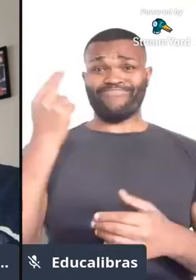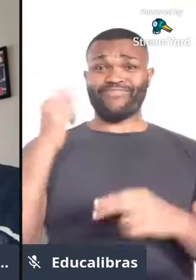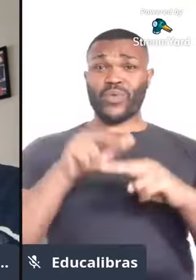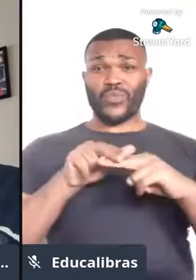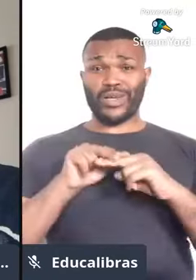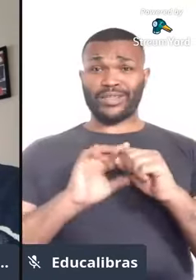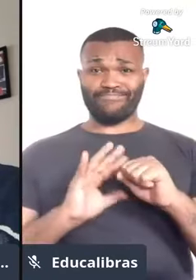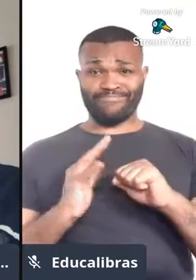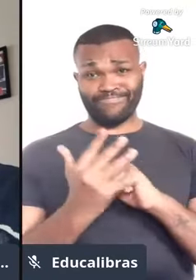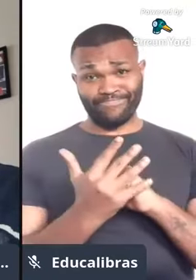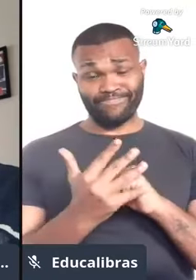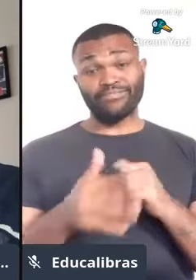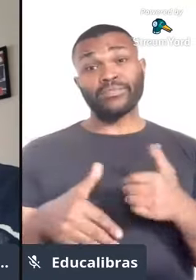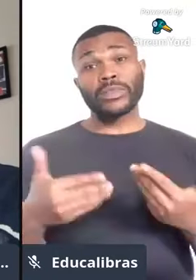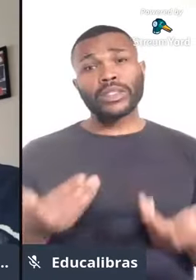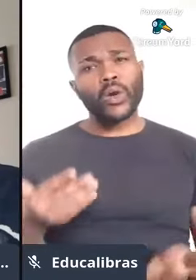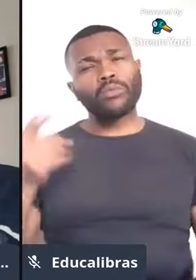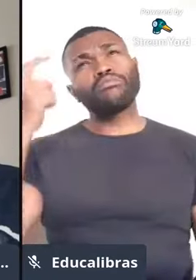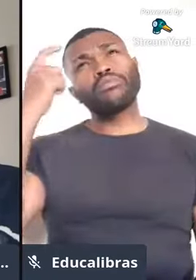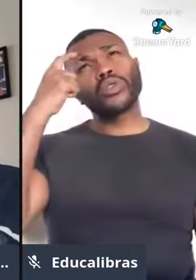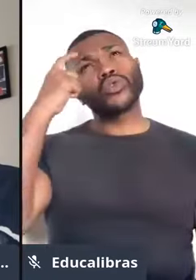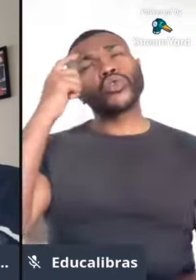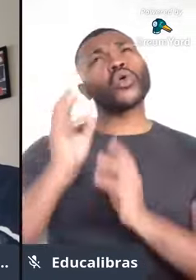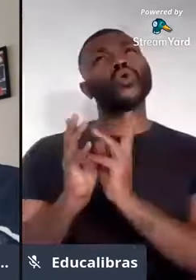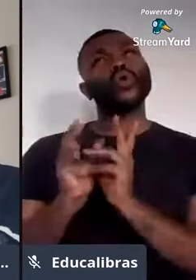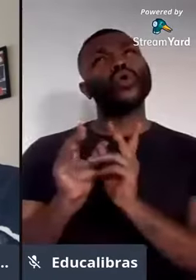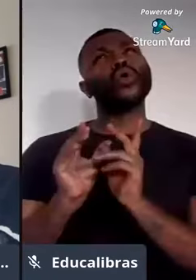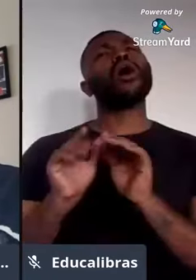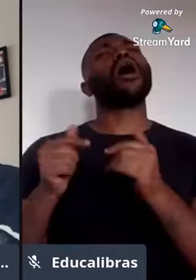ou seja, continuar nativa. A Secretaria está